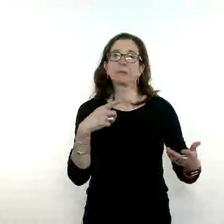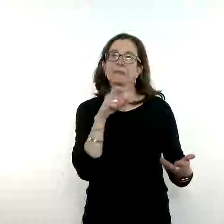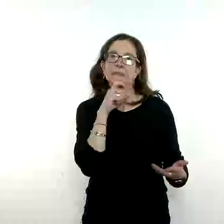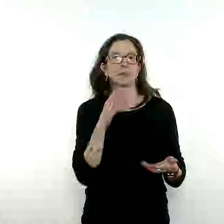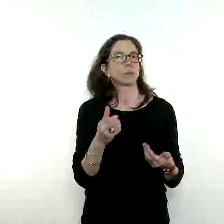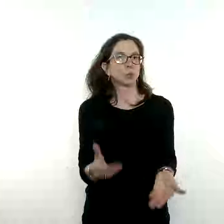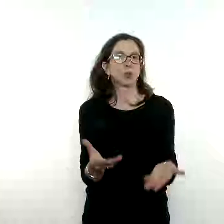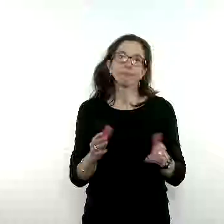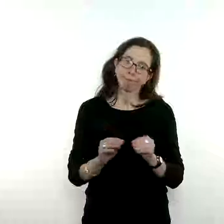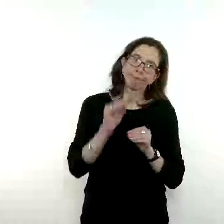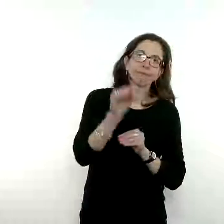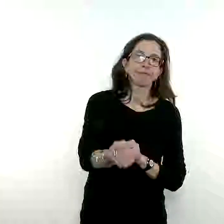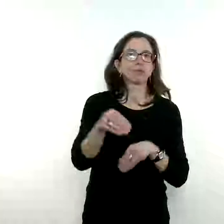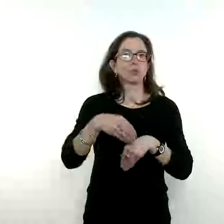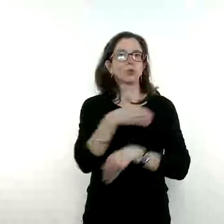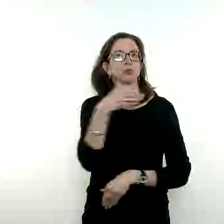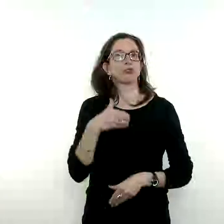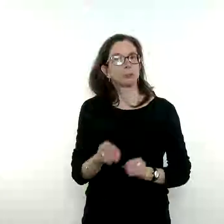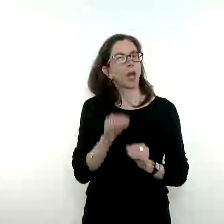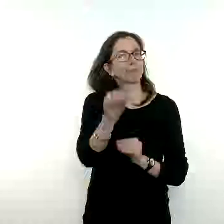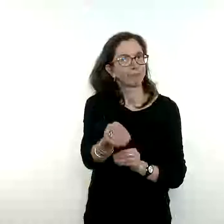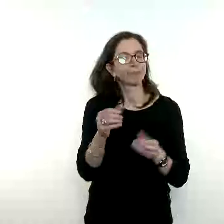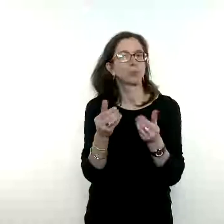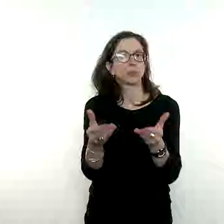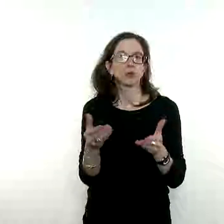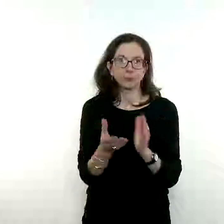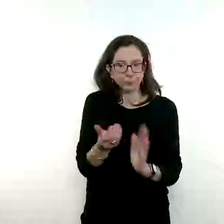proposée à un conseil municipal ultérieur,